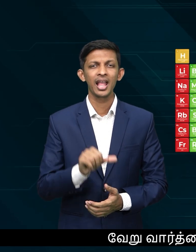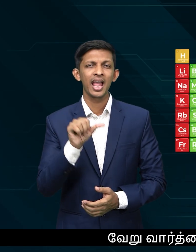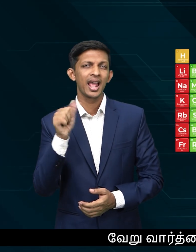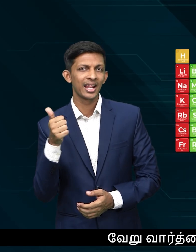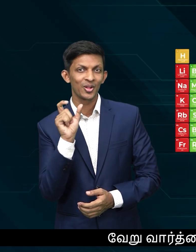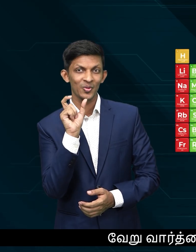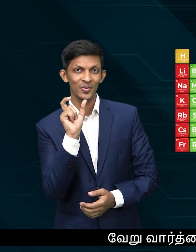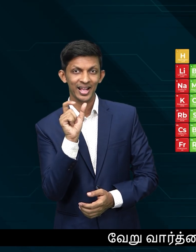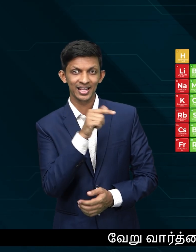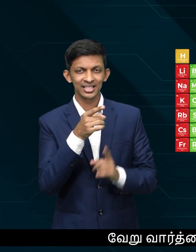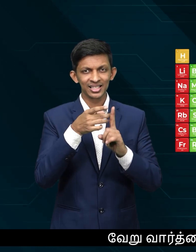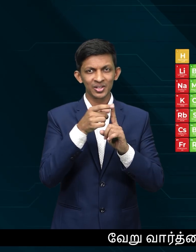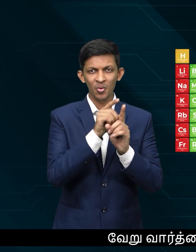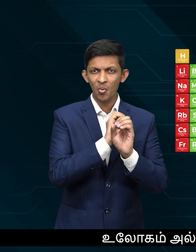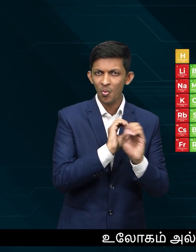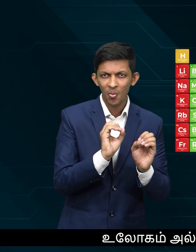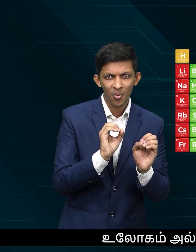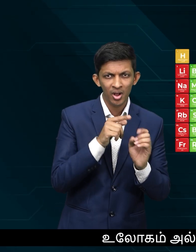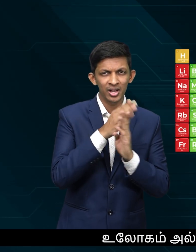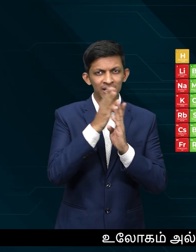வேறு வார்த்தைகளில் கூறுவதானால், உலோகம் அல்லாத